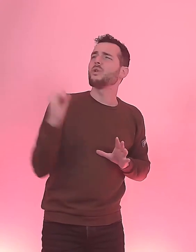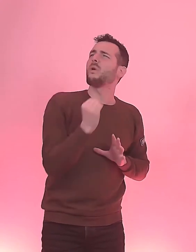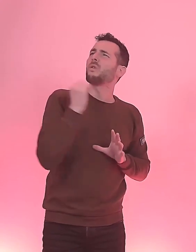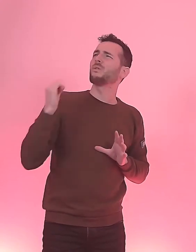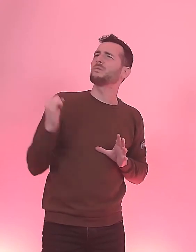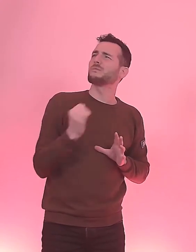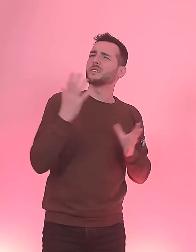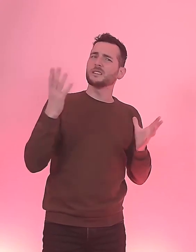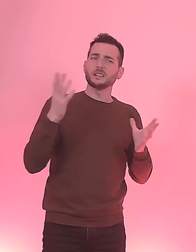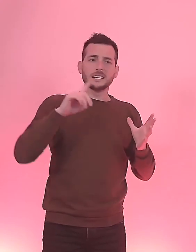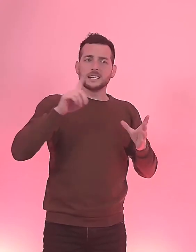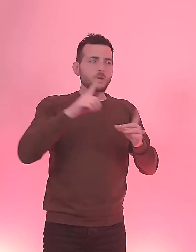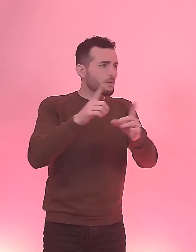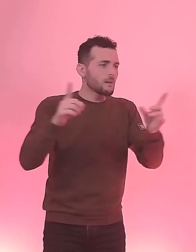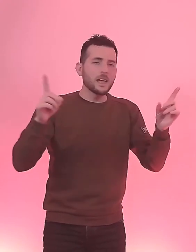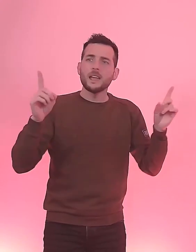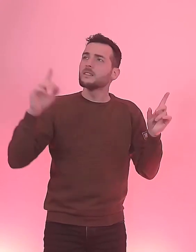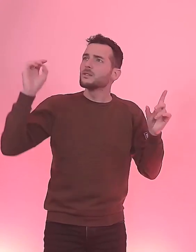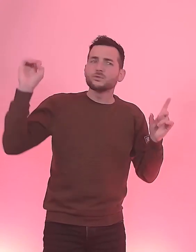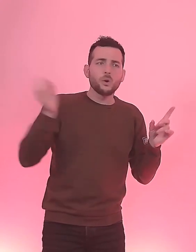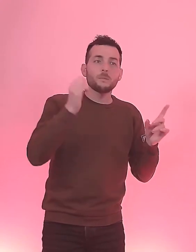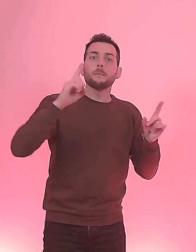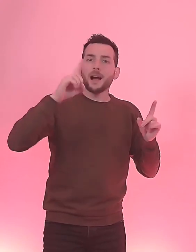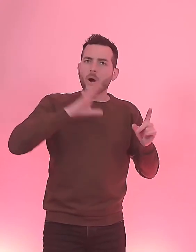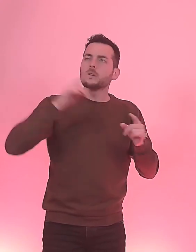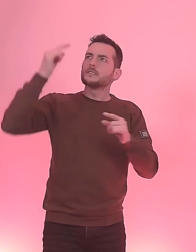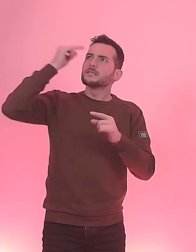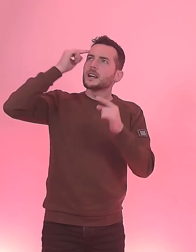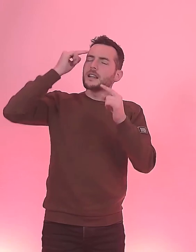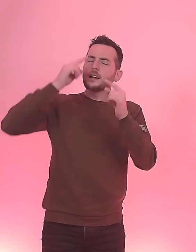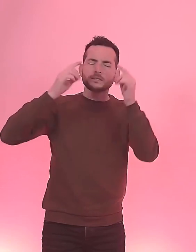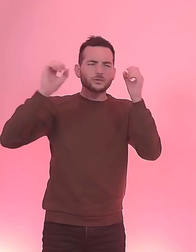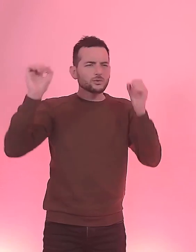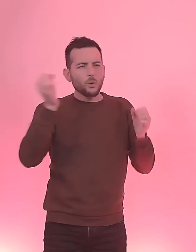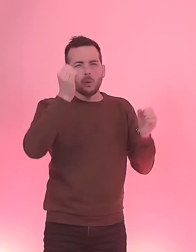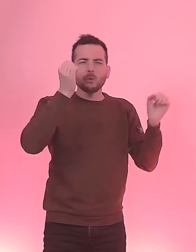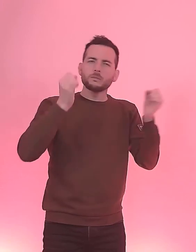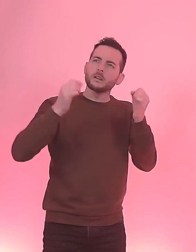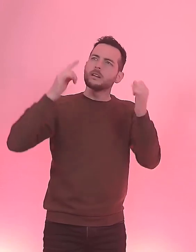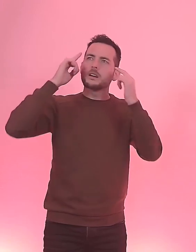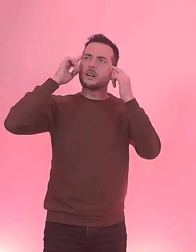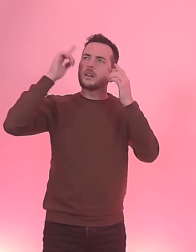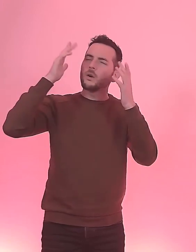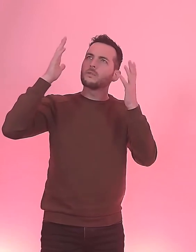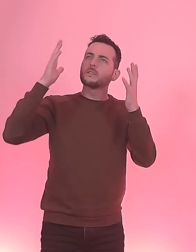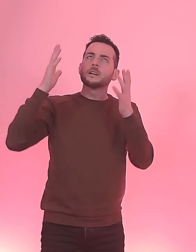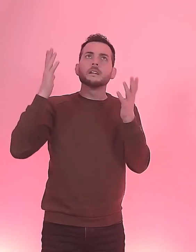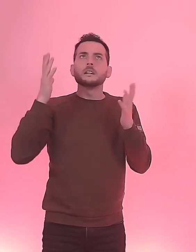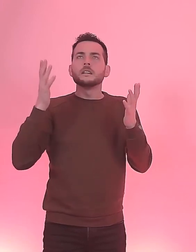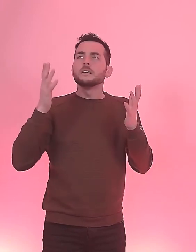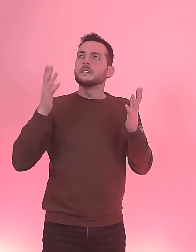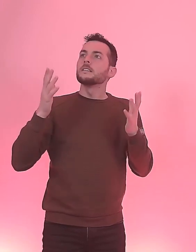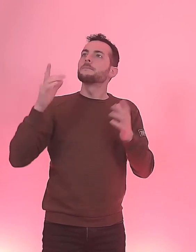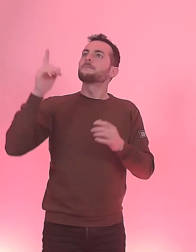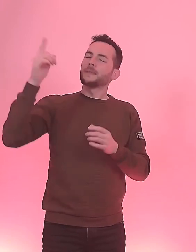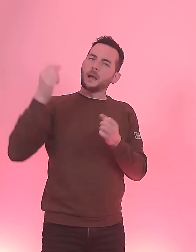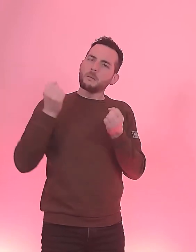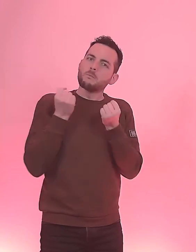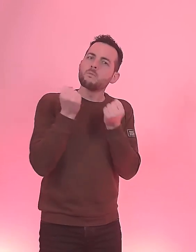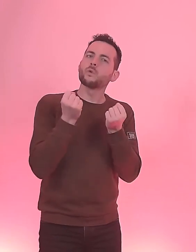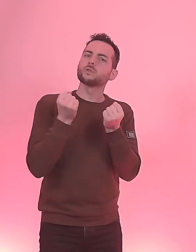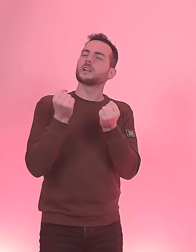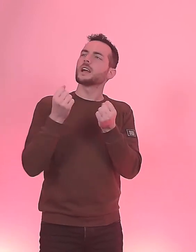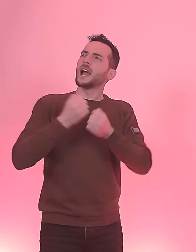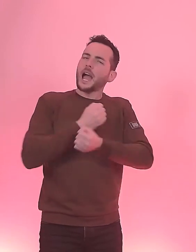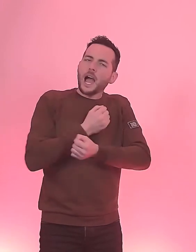alleen maar stond om een hema ook in een denken en in hun geloof oh god wilt u hen de moeten naar ruimte geven